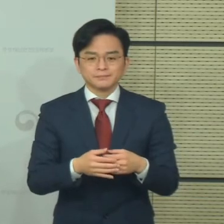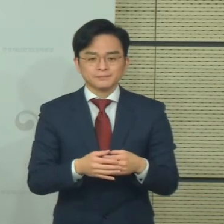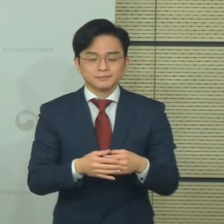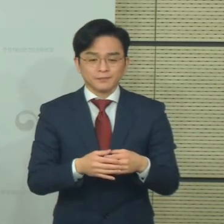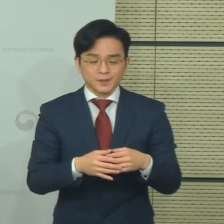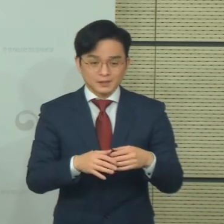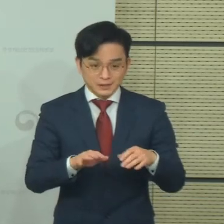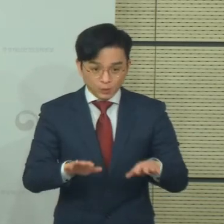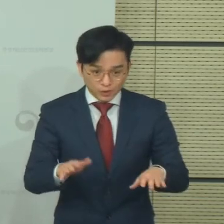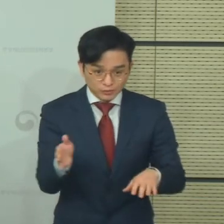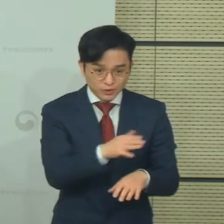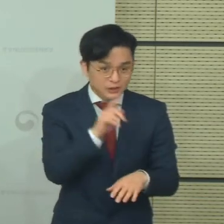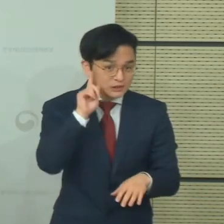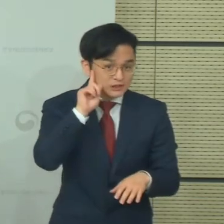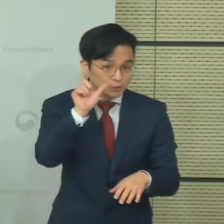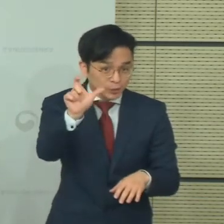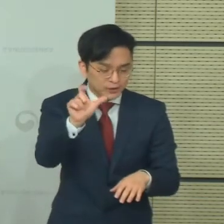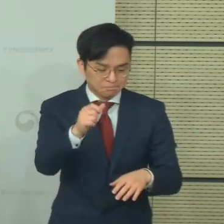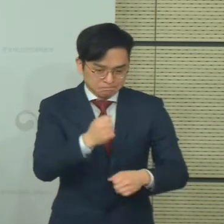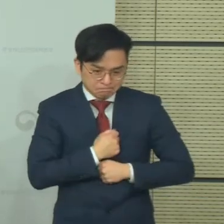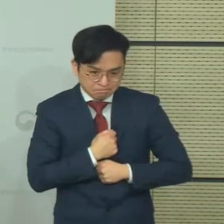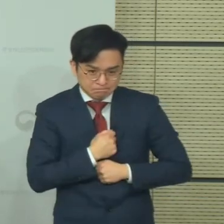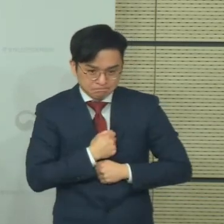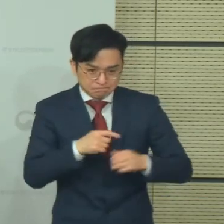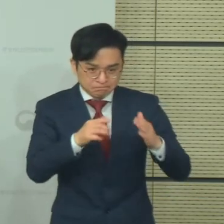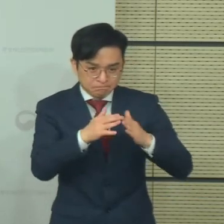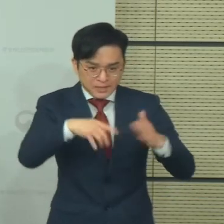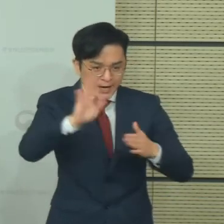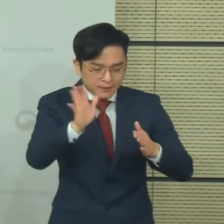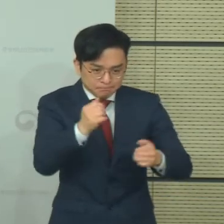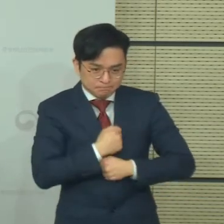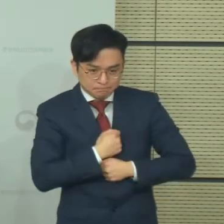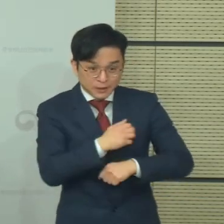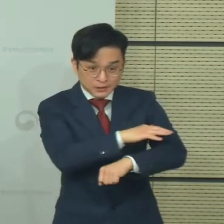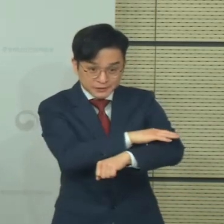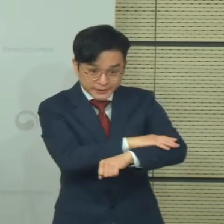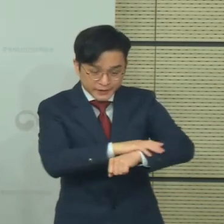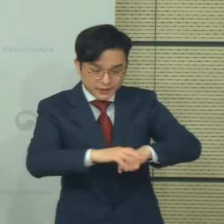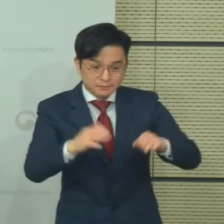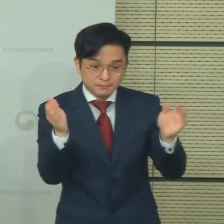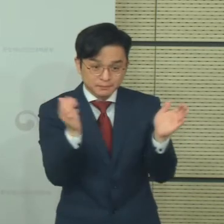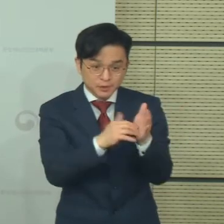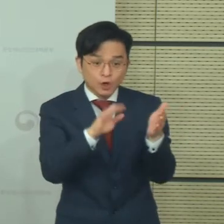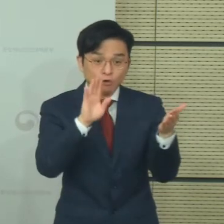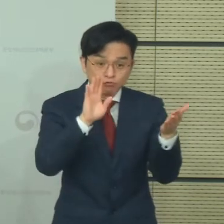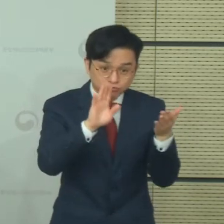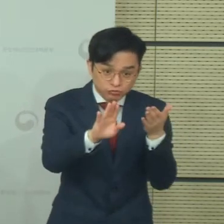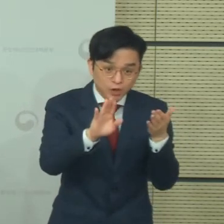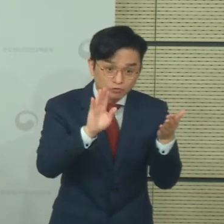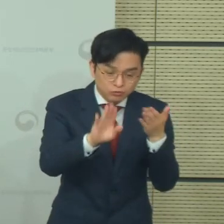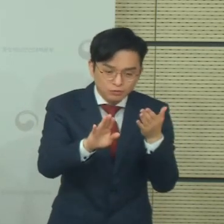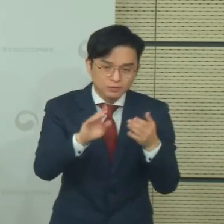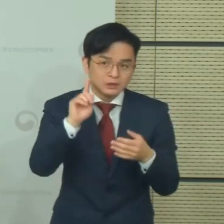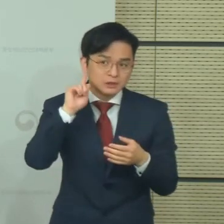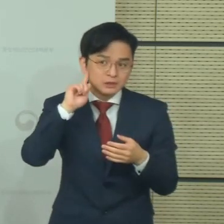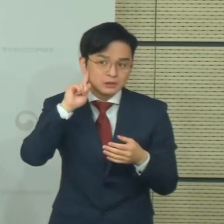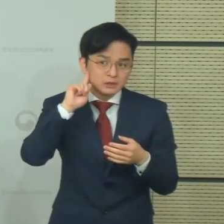방역의 형태, 그리고 그것을 통한 여러 가지 어떤 조치들과 관련되어서